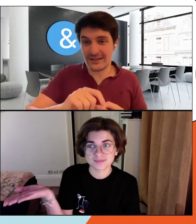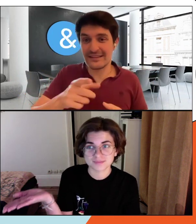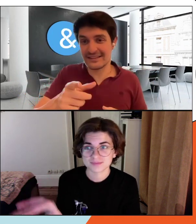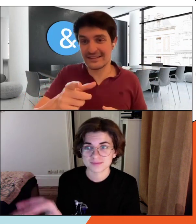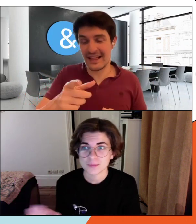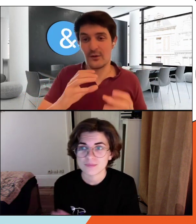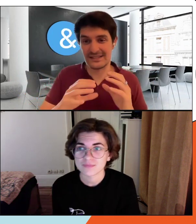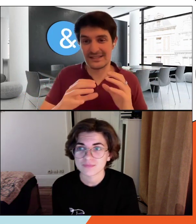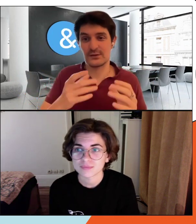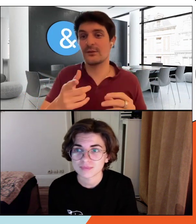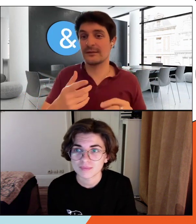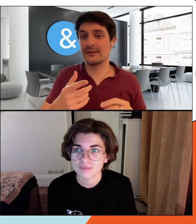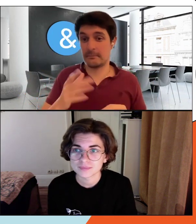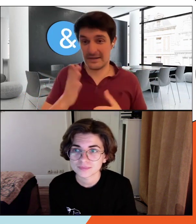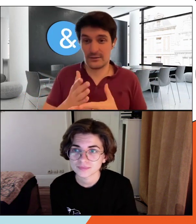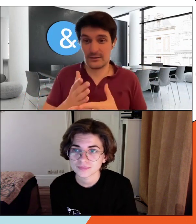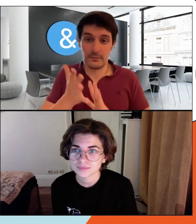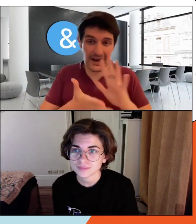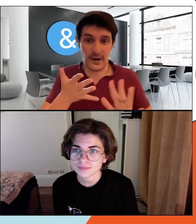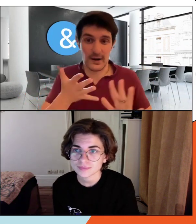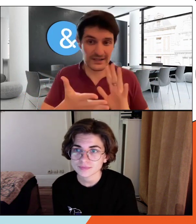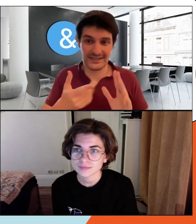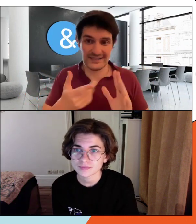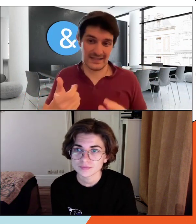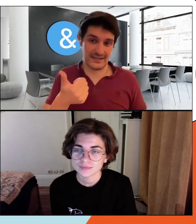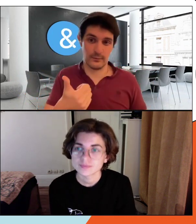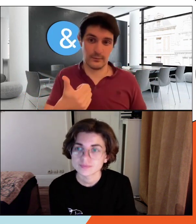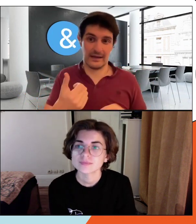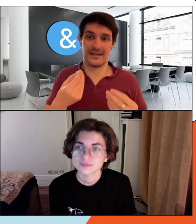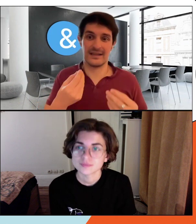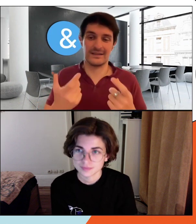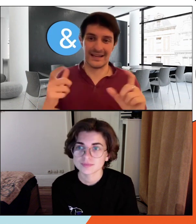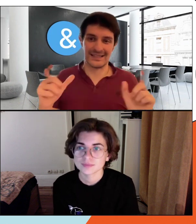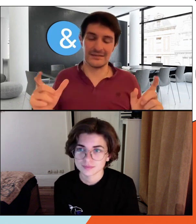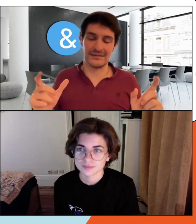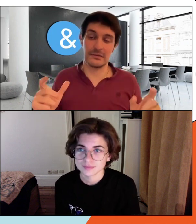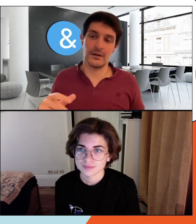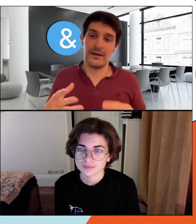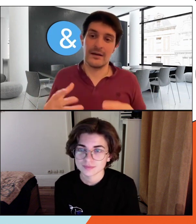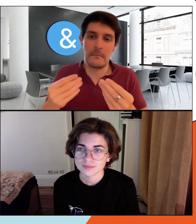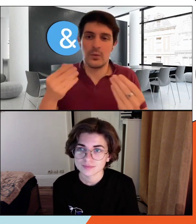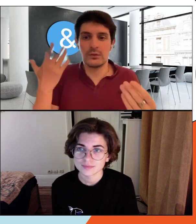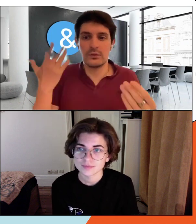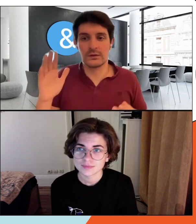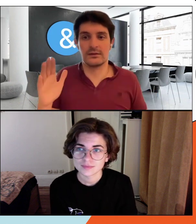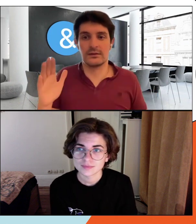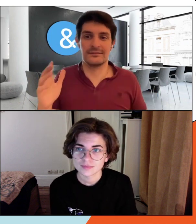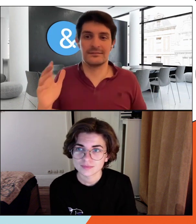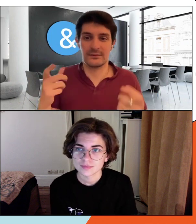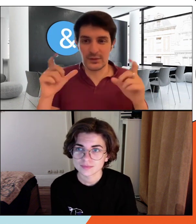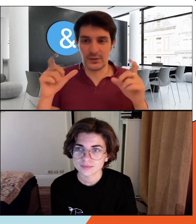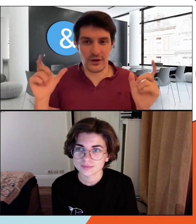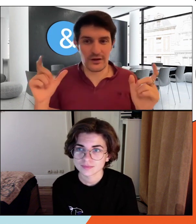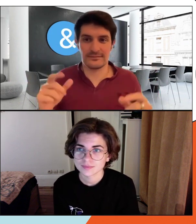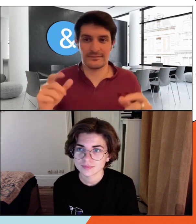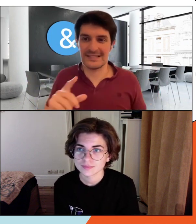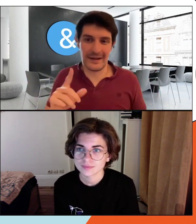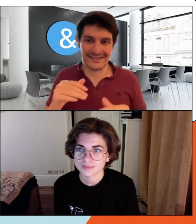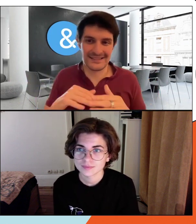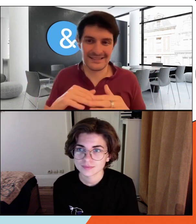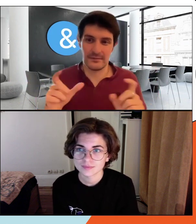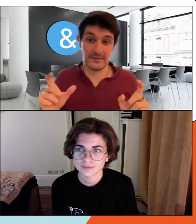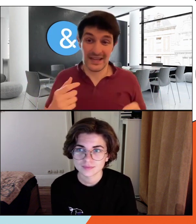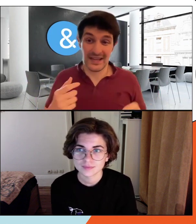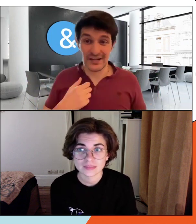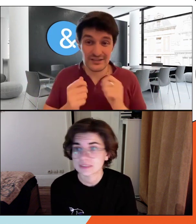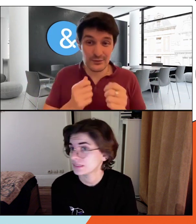la conversation parce que tu parles la langue des signes, ça c'est super, ça rend ça accessible. Beaucoup d'autres Twitchers, c'est pas accessible.